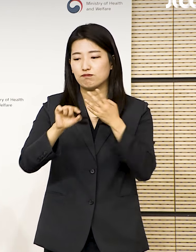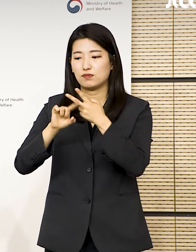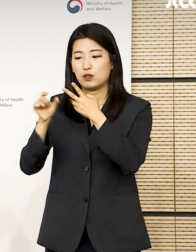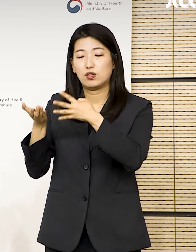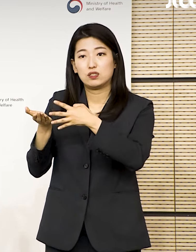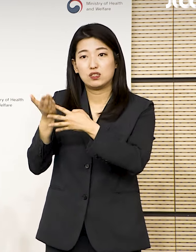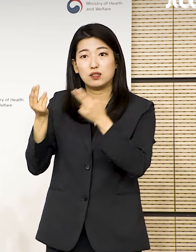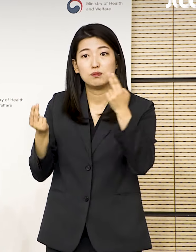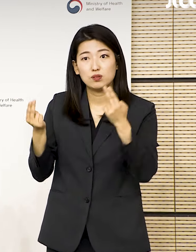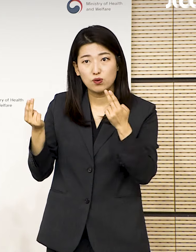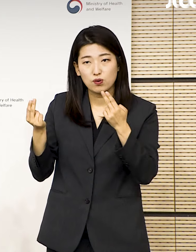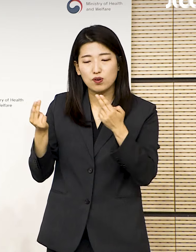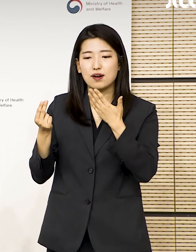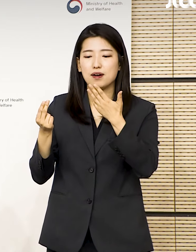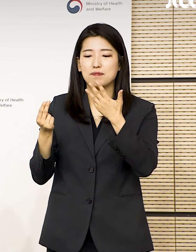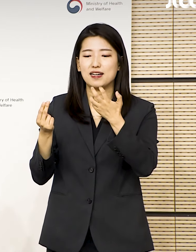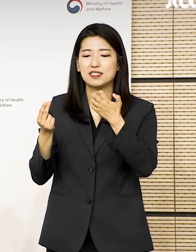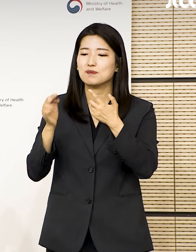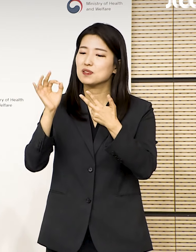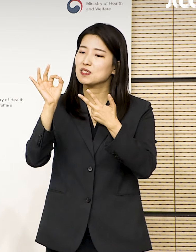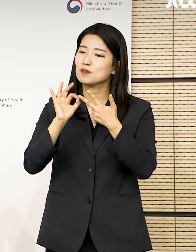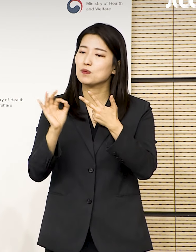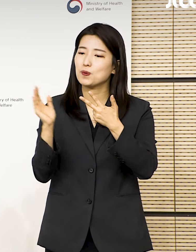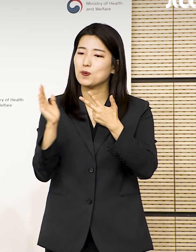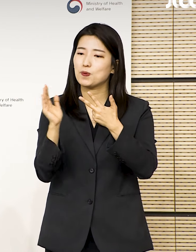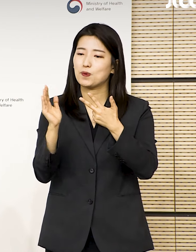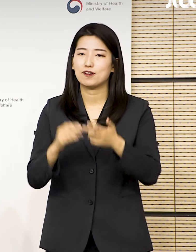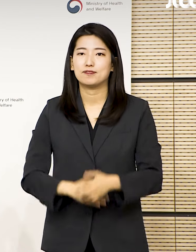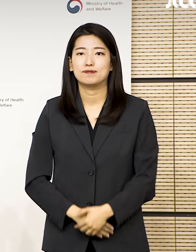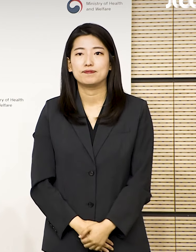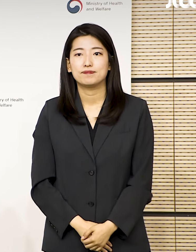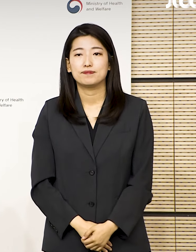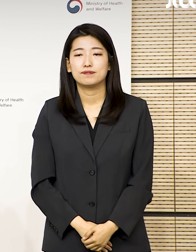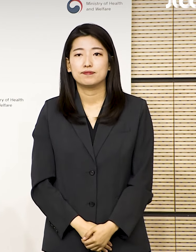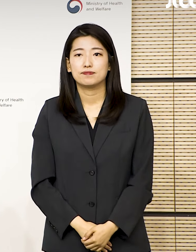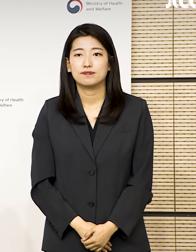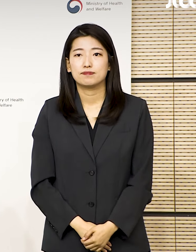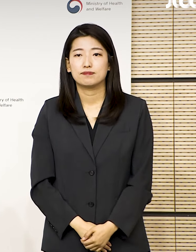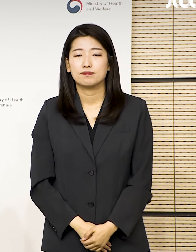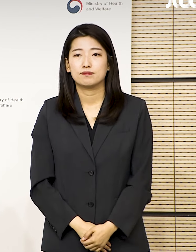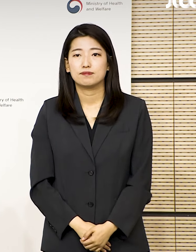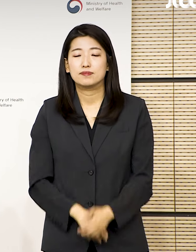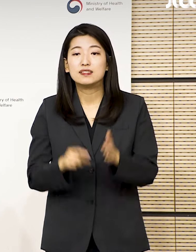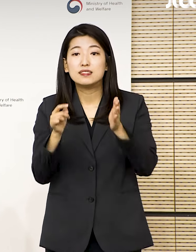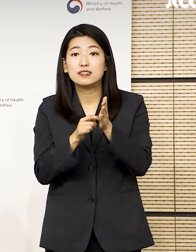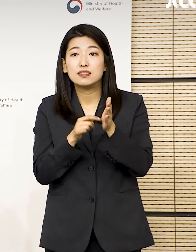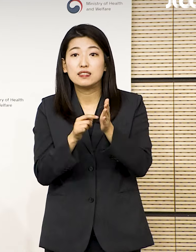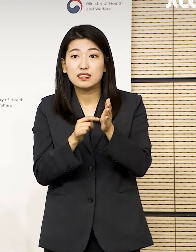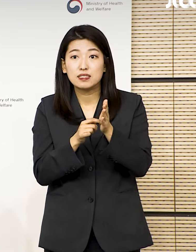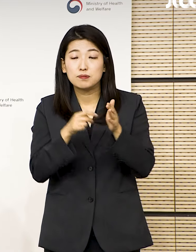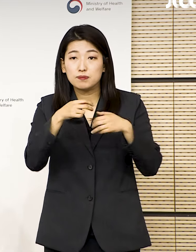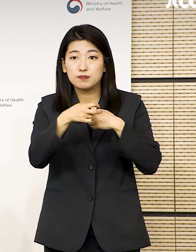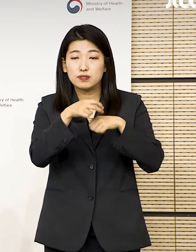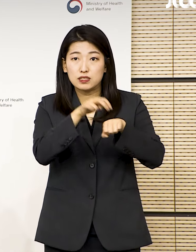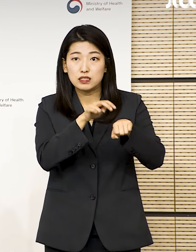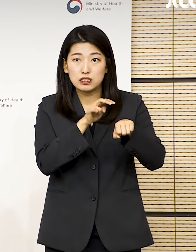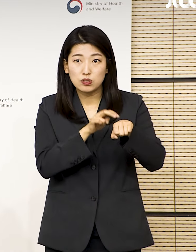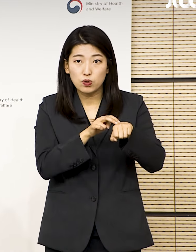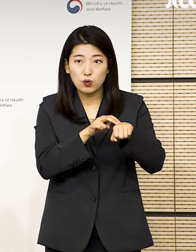첫주에 87% 수준입니다 응급의료센터의 배 변화도 지속